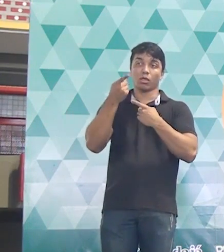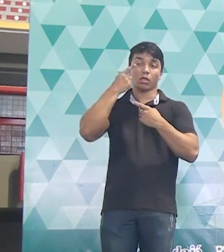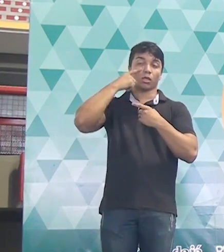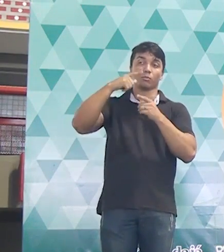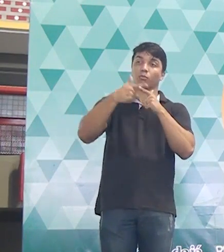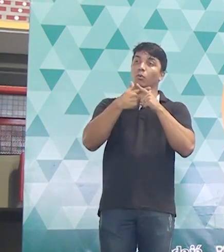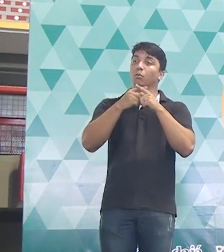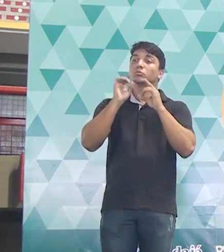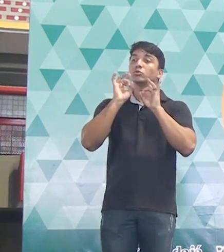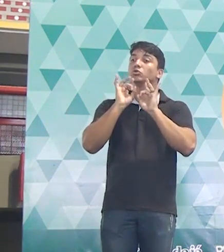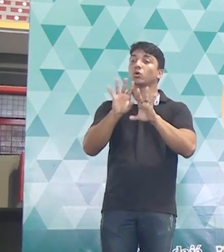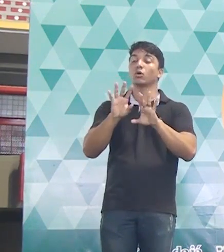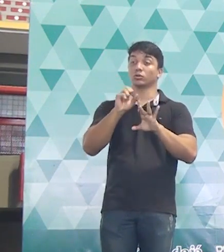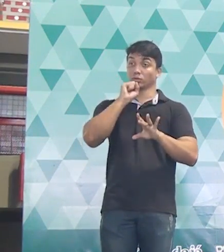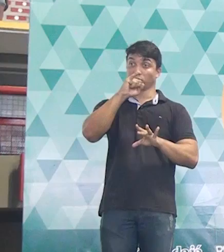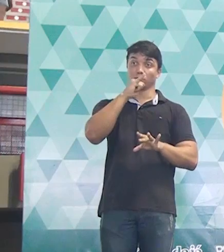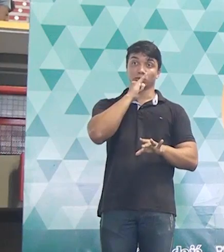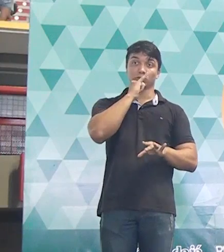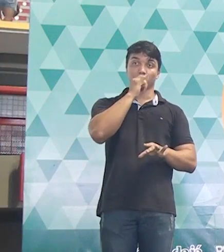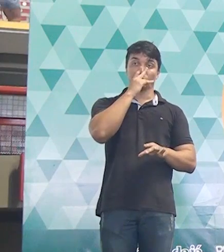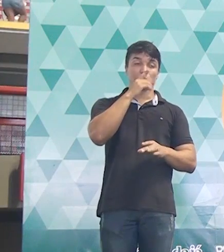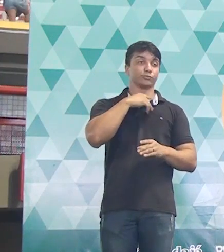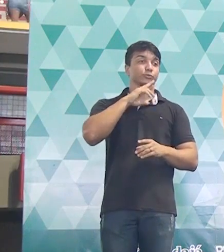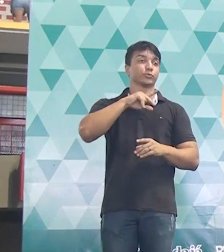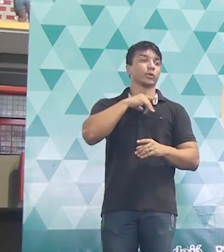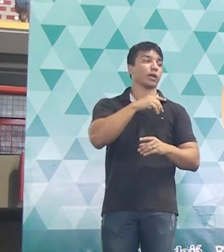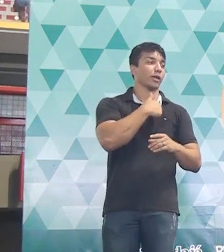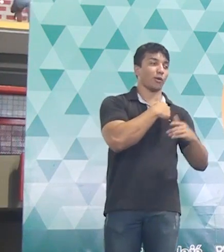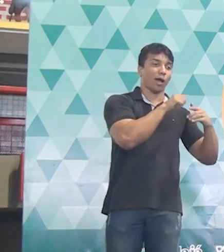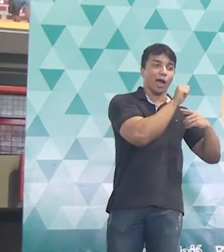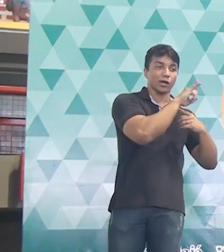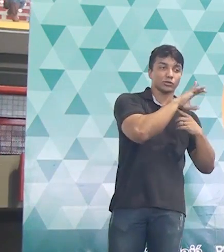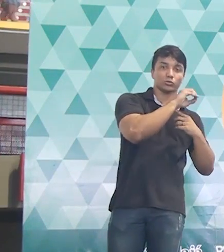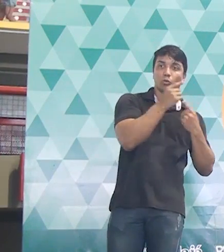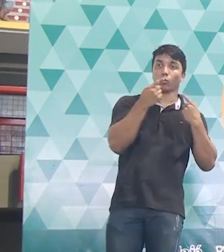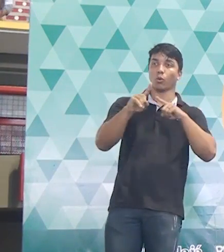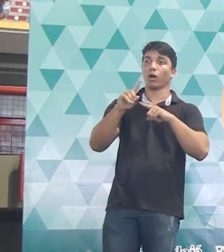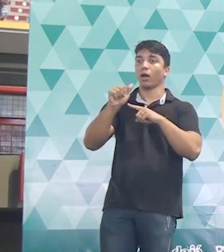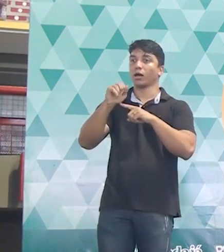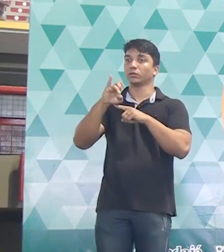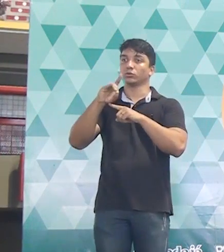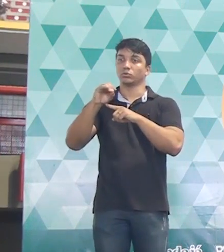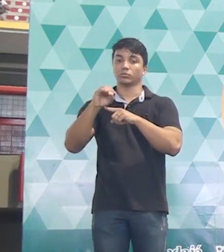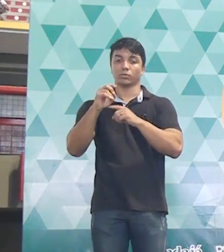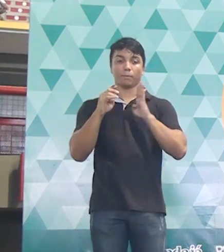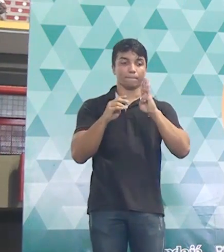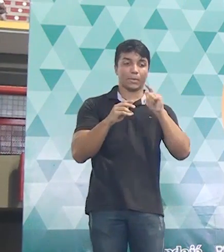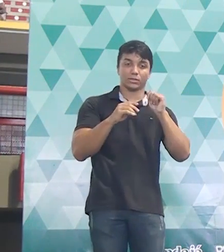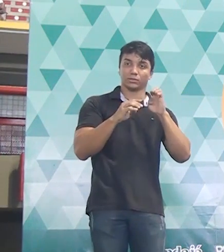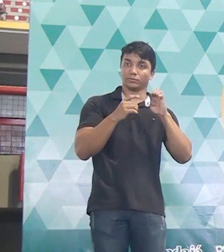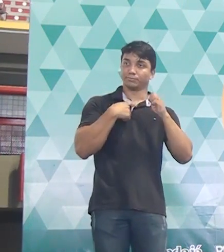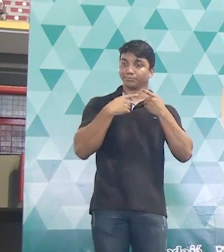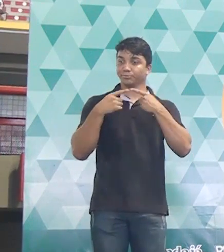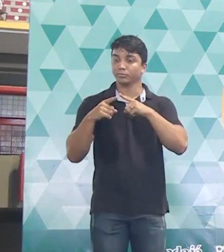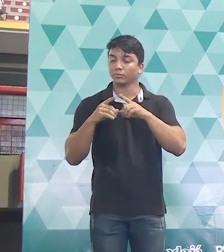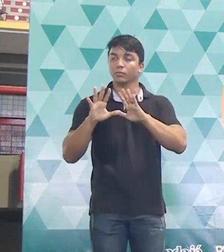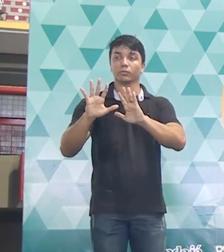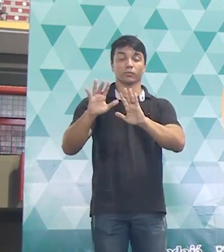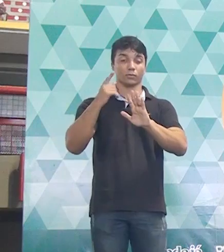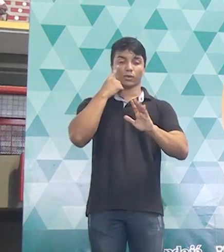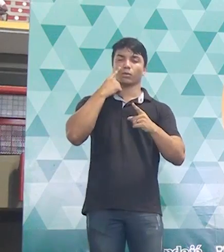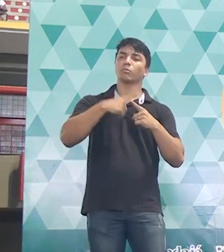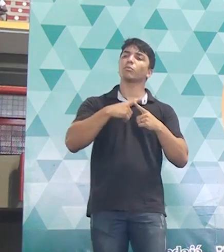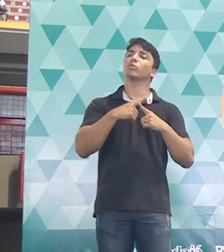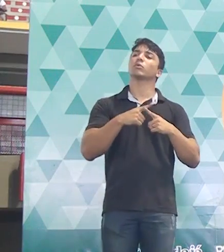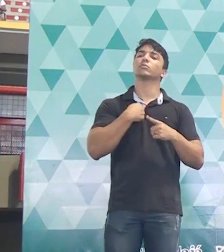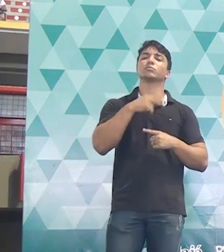olhos. E se eu não combato ácido com ácido, eu combato ácido com base. Daqui a pouco eu falo mais sobre isso. Mas por que as pessoas